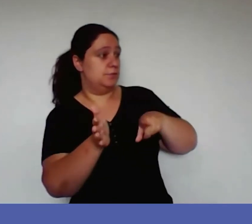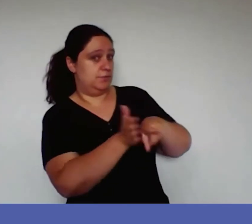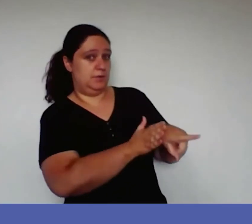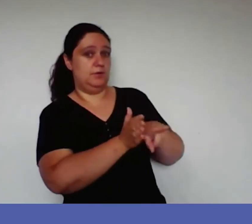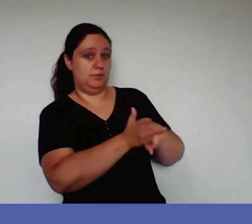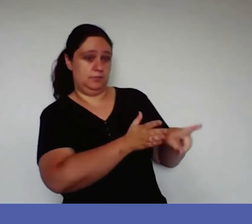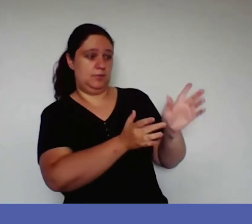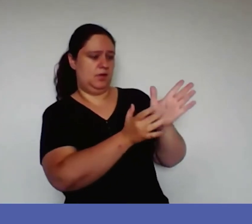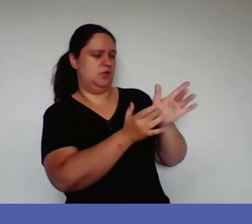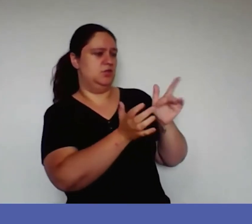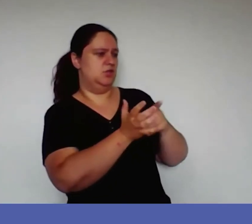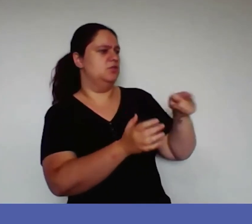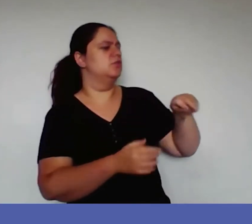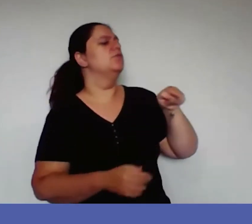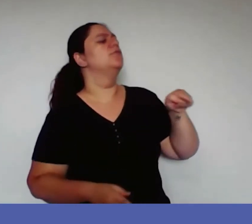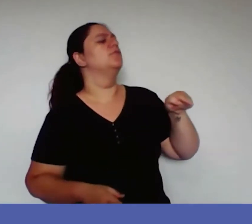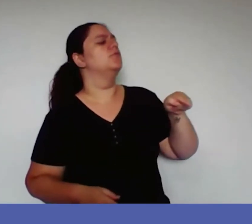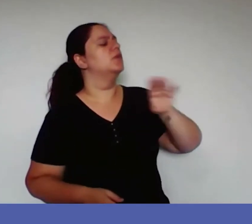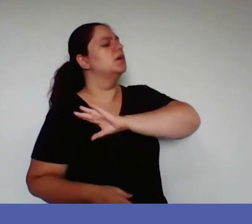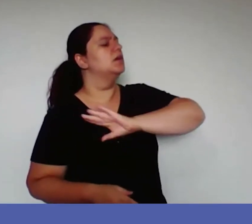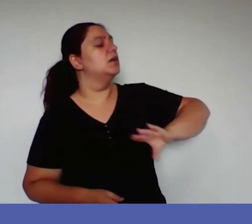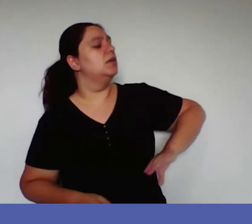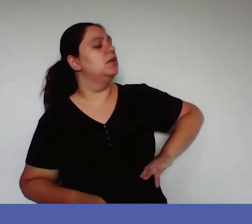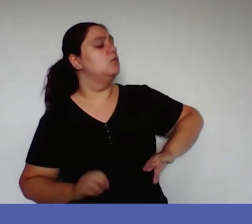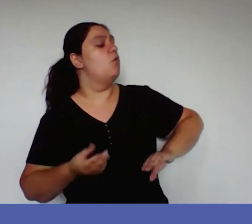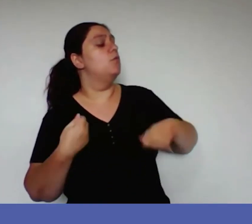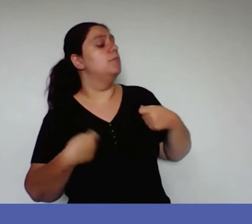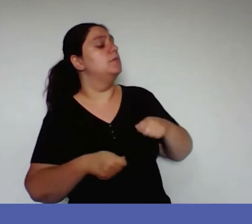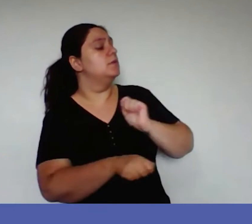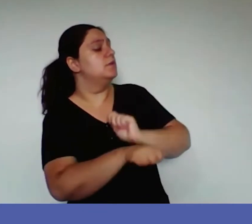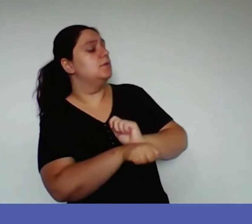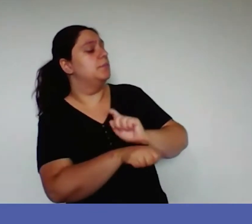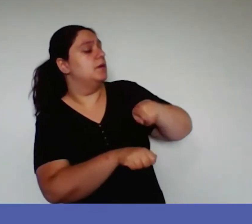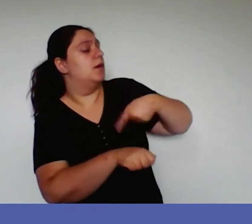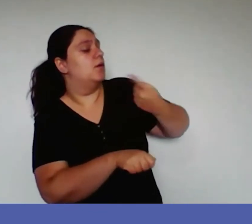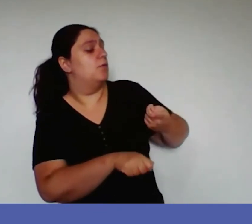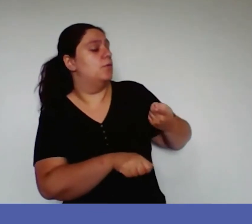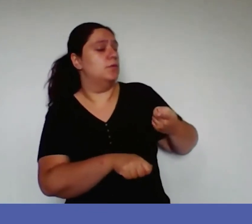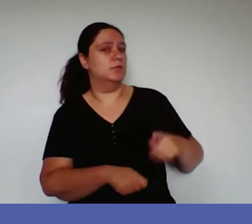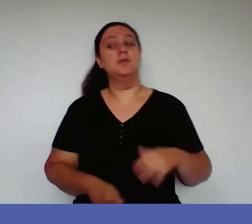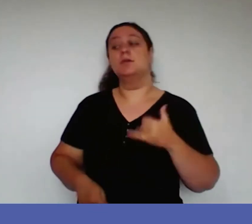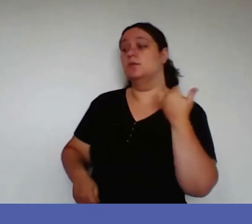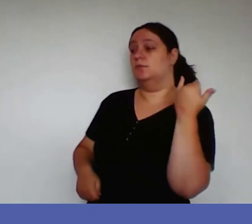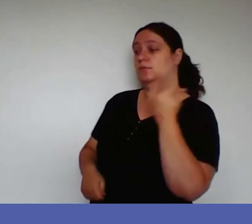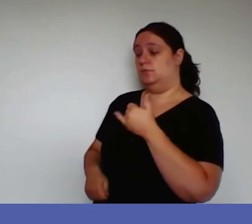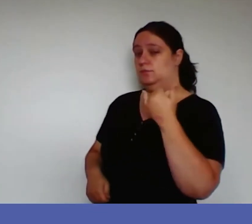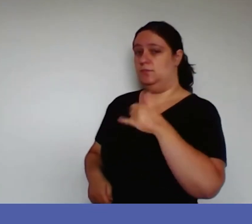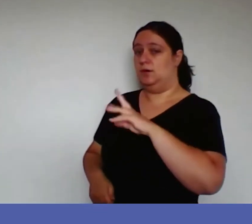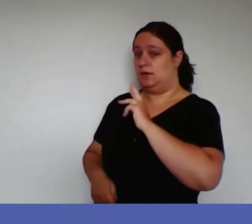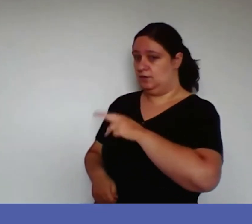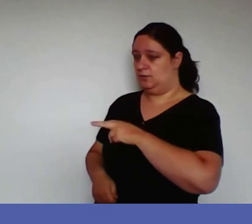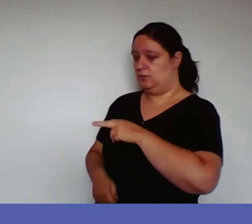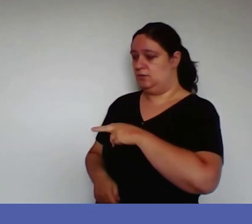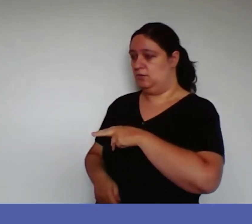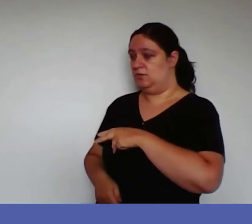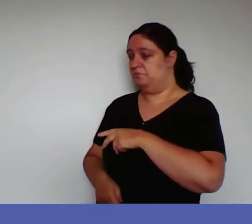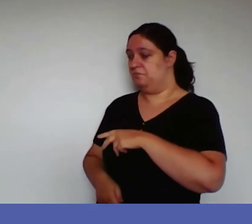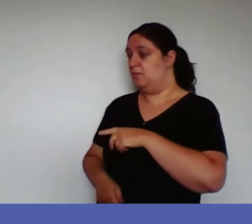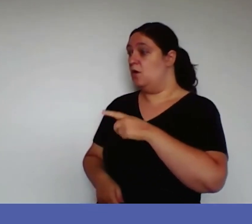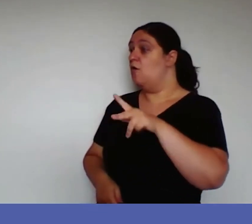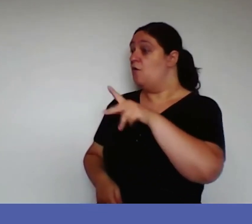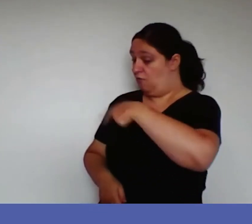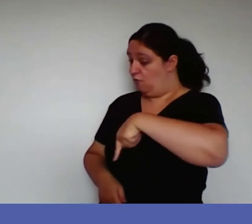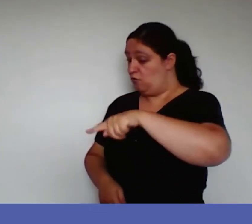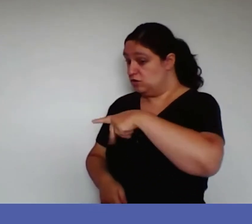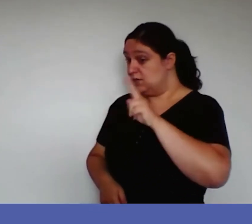Cristo ou devemos esperar outro? O Senhor falou, então, falou aos seus discípulos: o que vocês veem, conta para eles. O que vocês estão